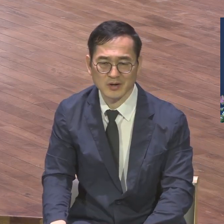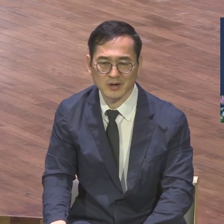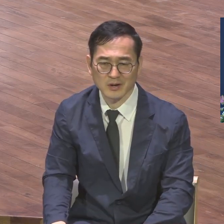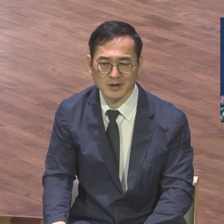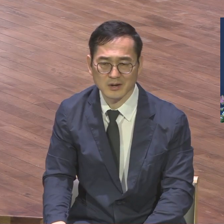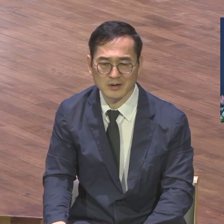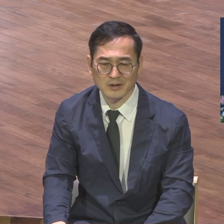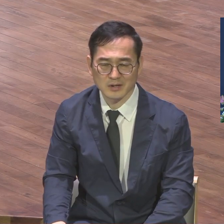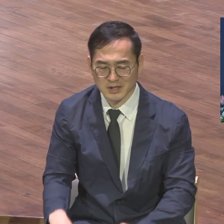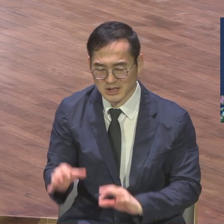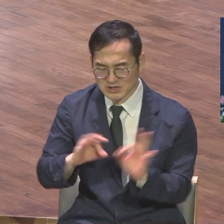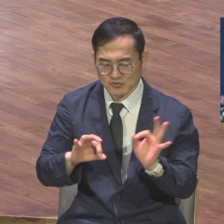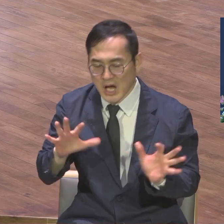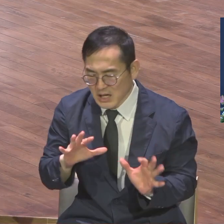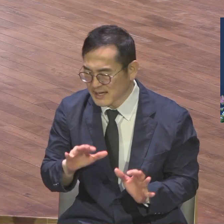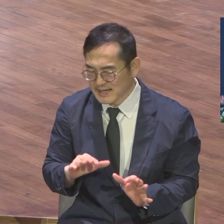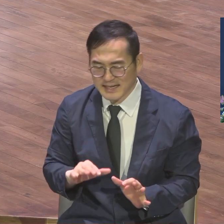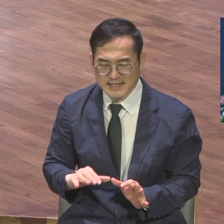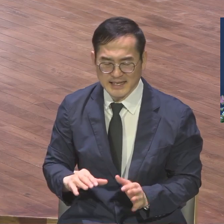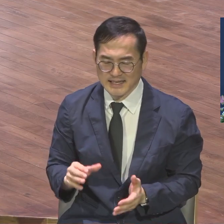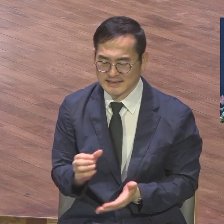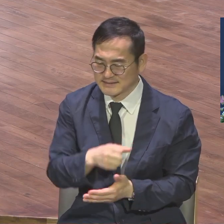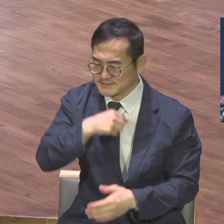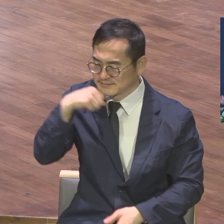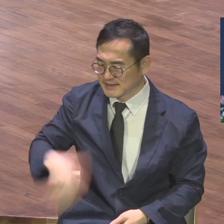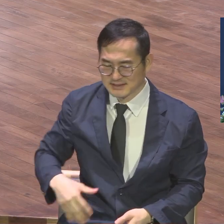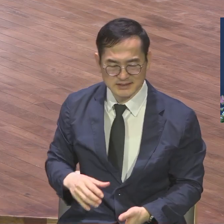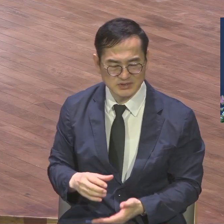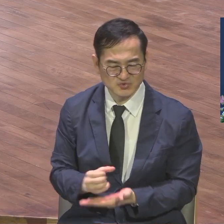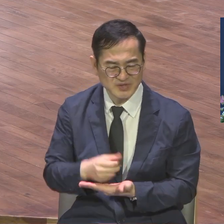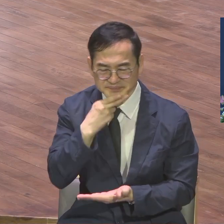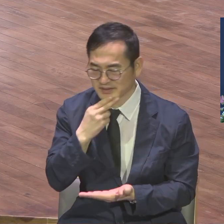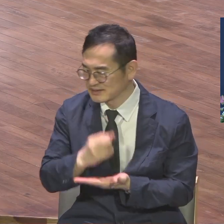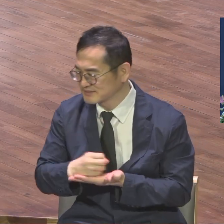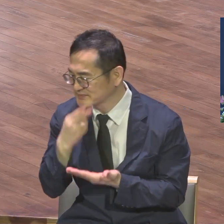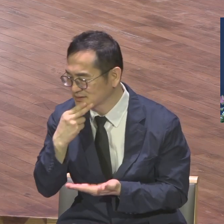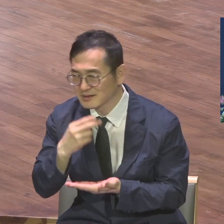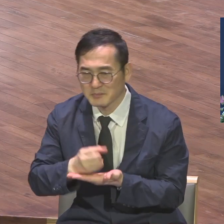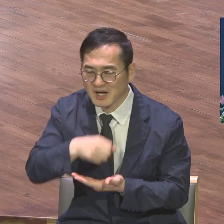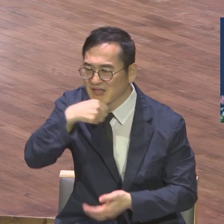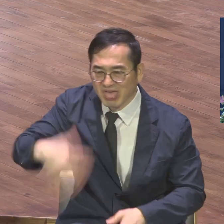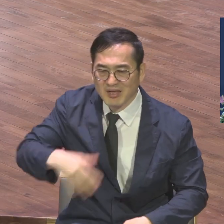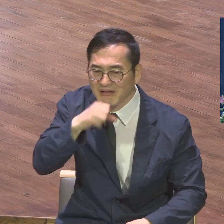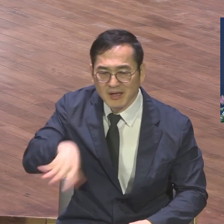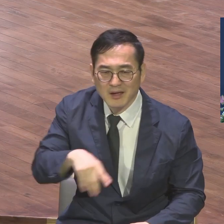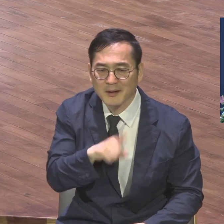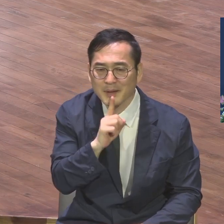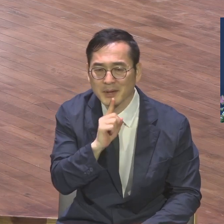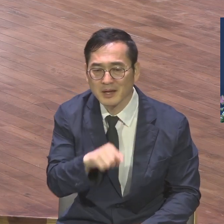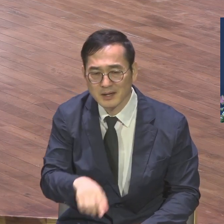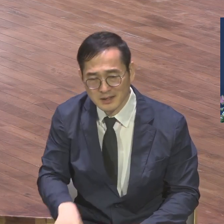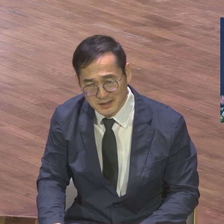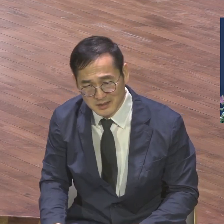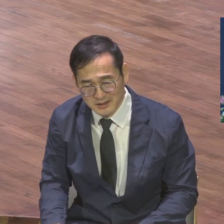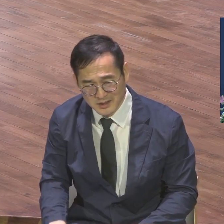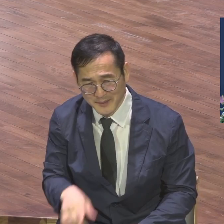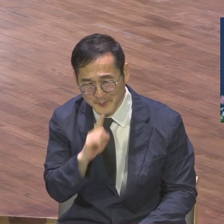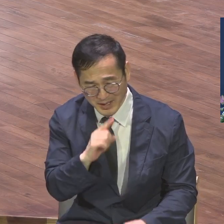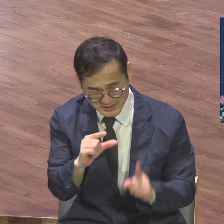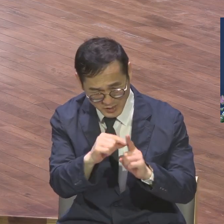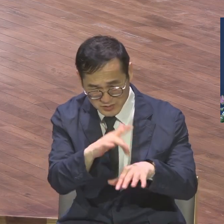무슨 예수 믿는 사람이 재수가 됐고. 우연이에요. 우연. 우연이 그 불신자들 하는